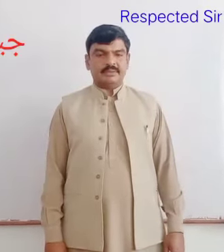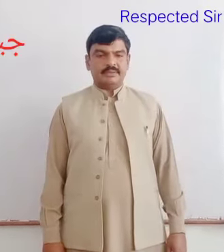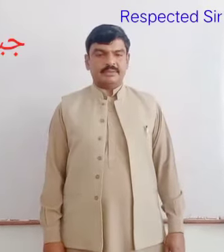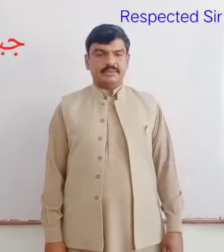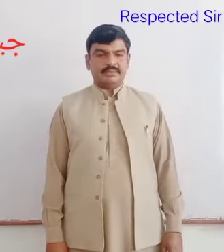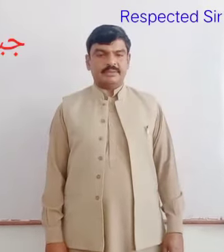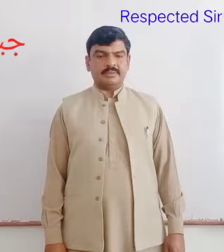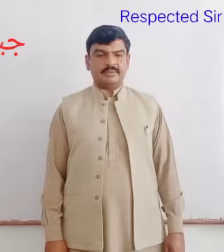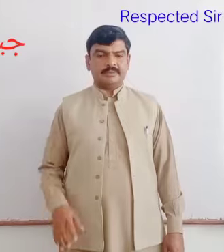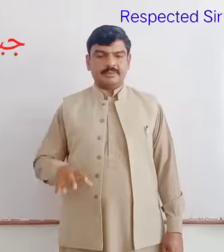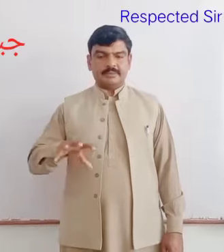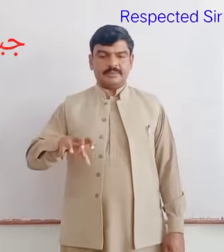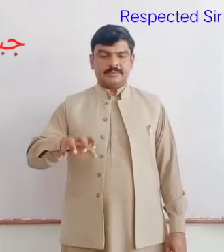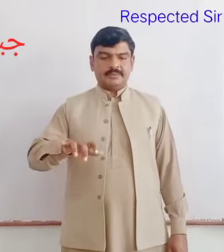जैली मछली,